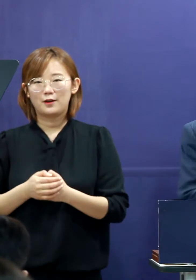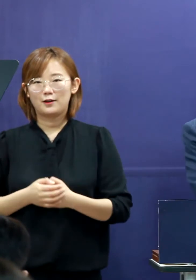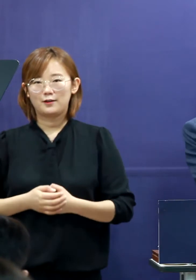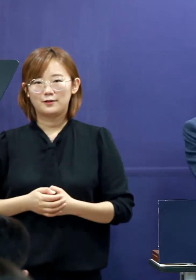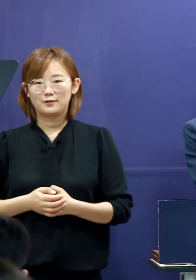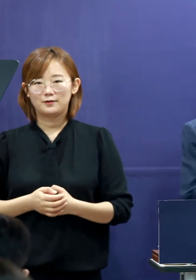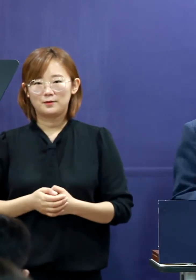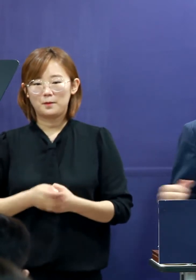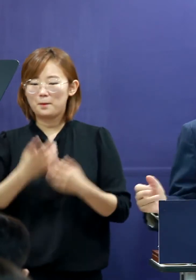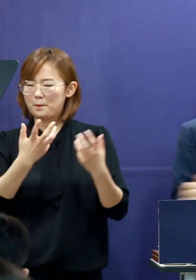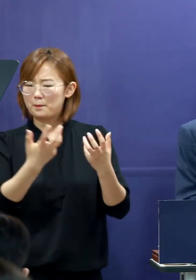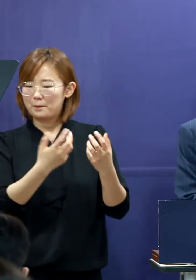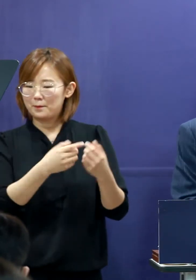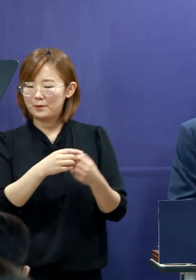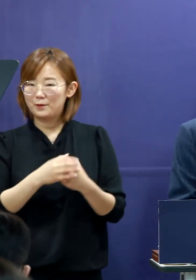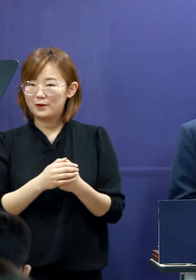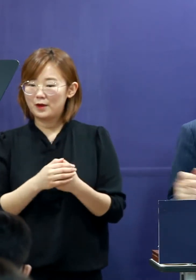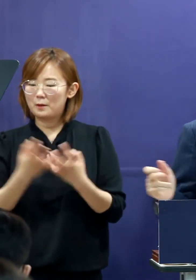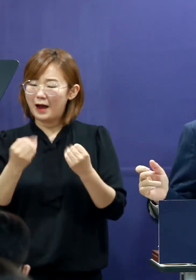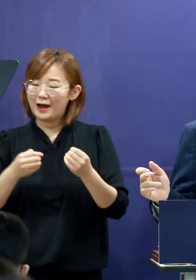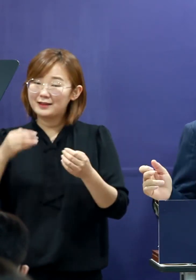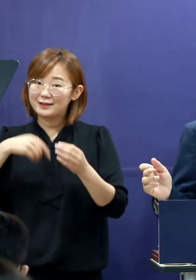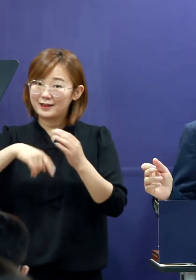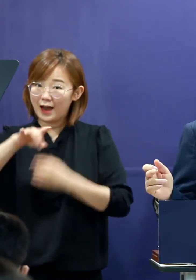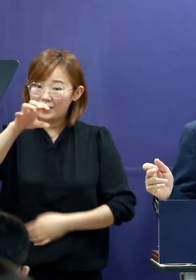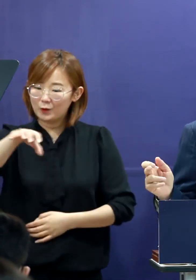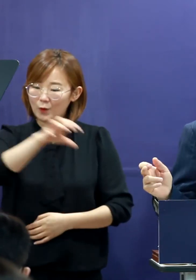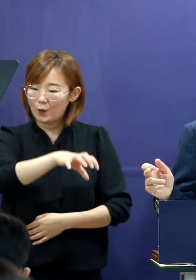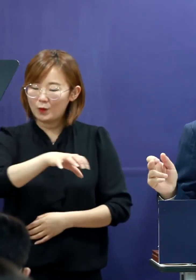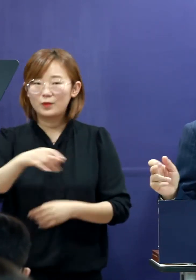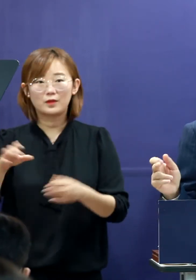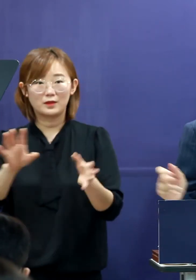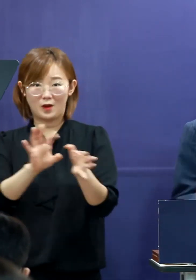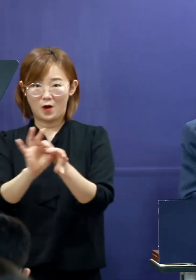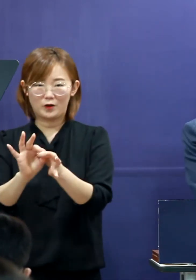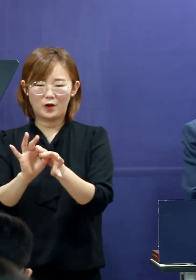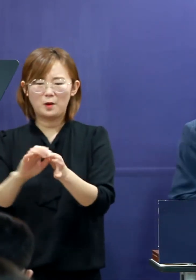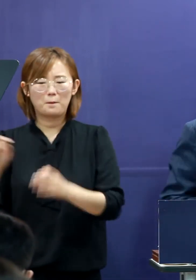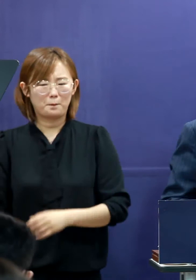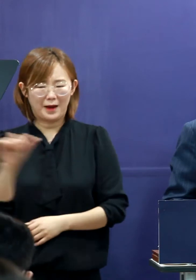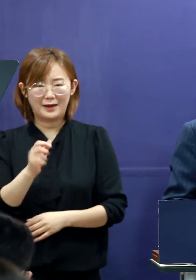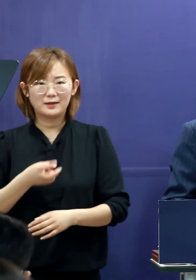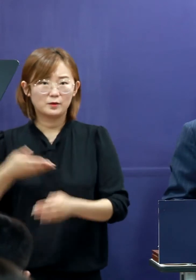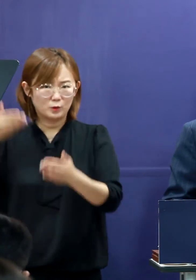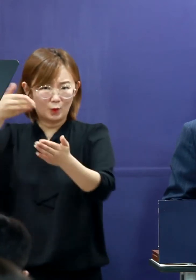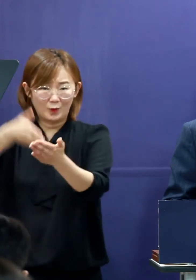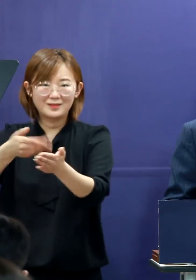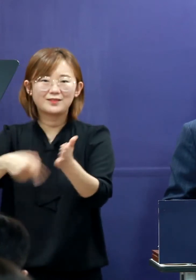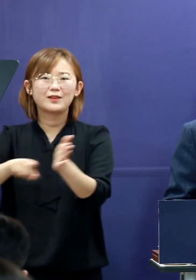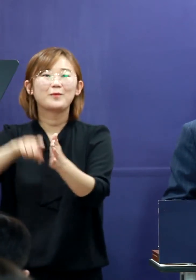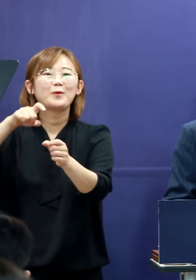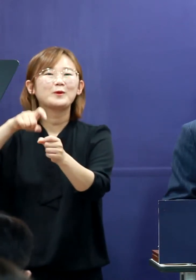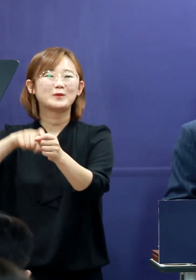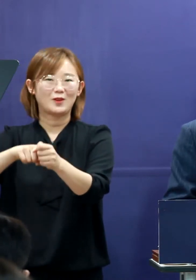곳과 많은 곳을 연결하는, 도중에 멈추지 않고 가도록 하는 것이 이제